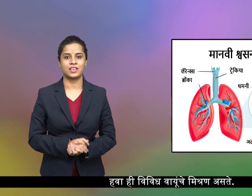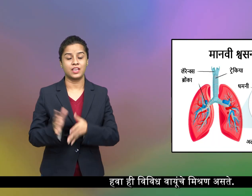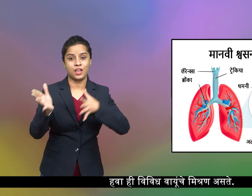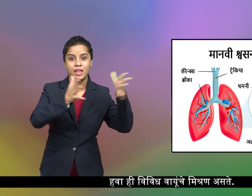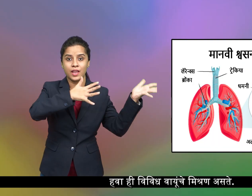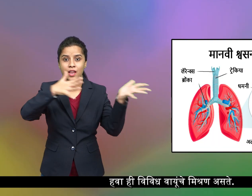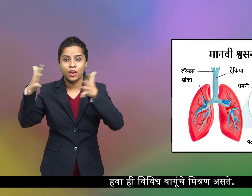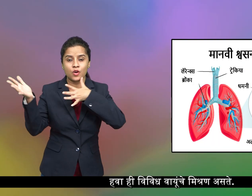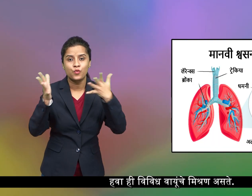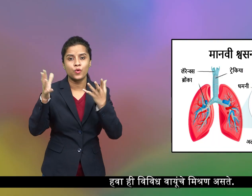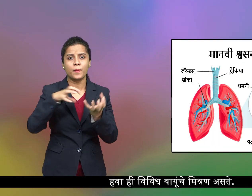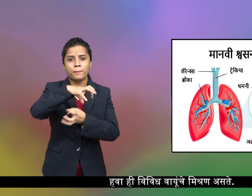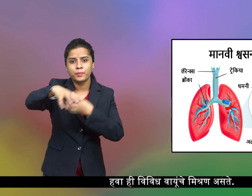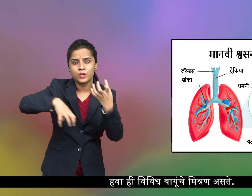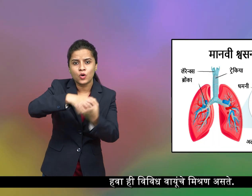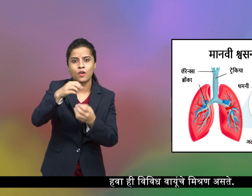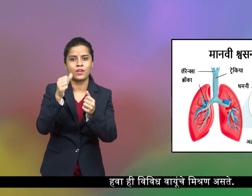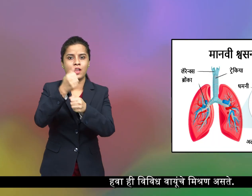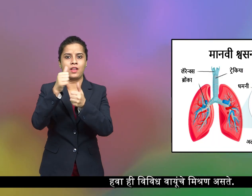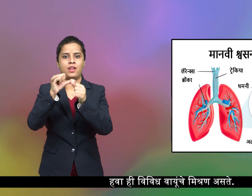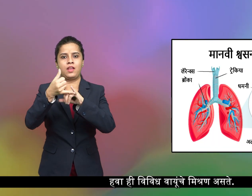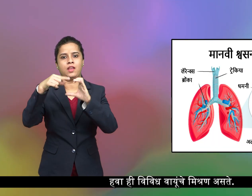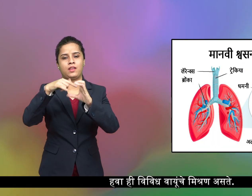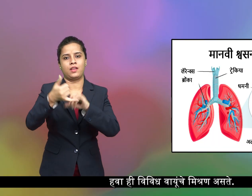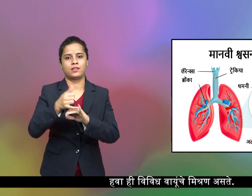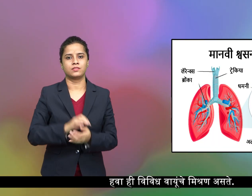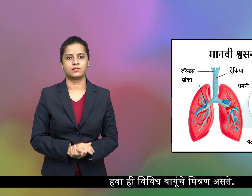हवा ही विविध वायूंचे मिश्रण असते.